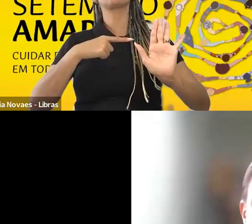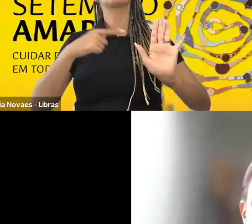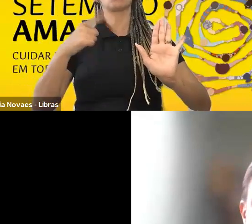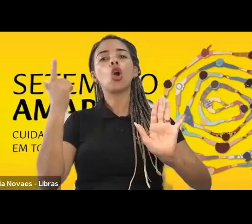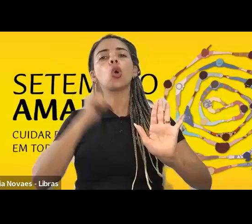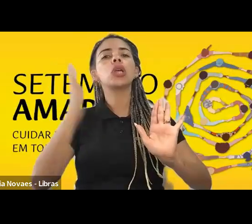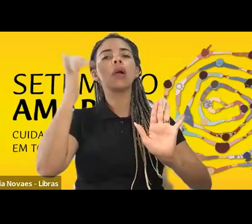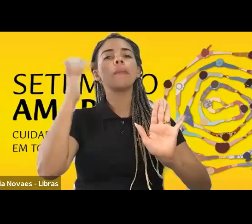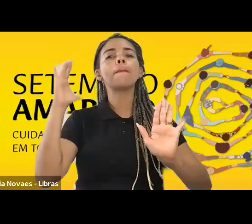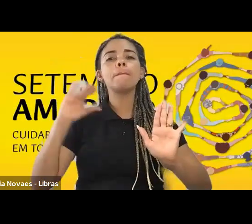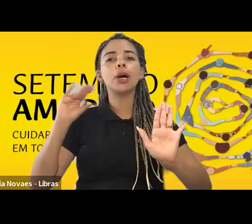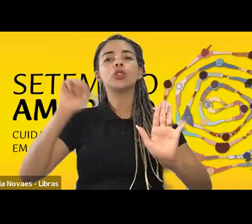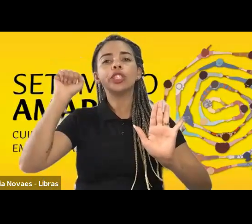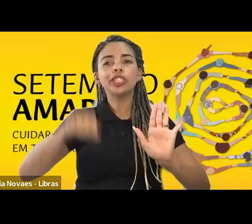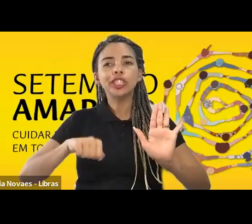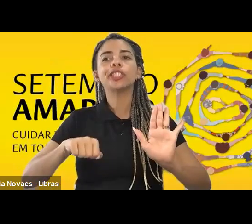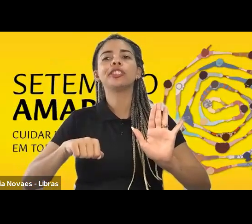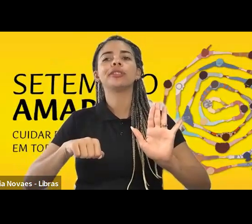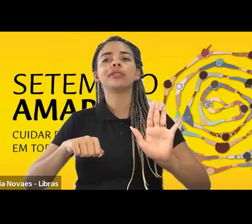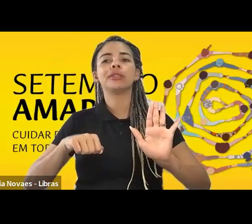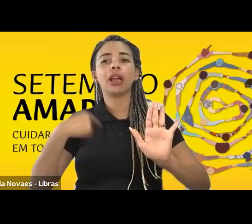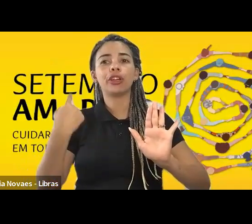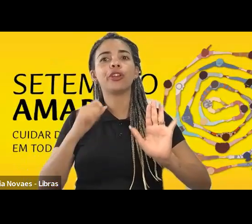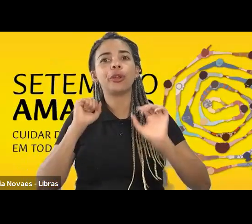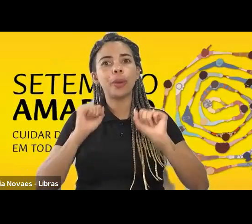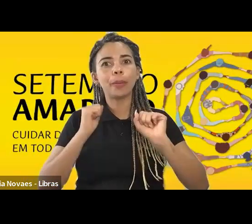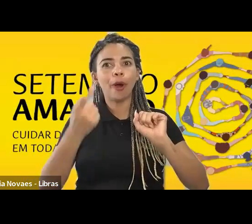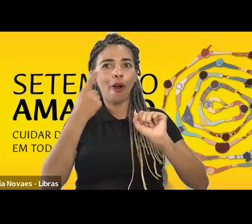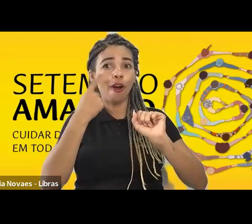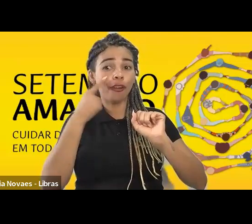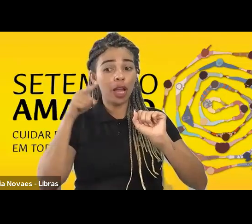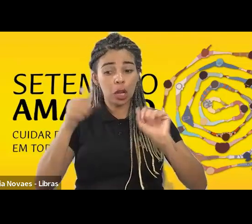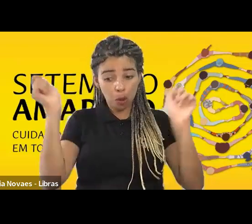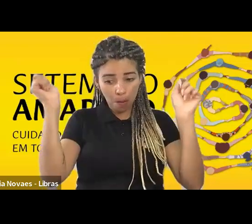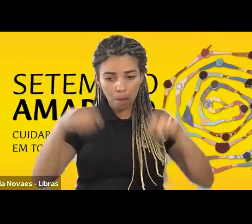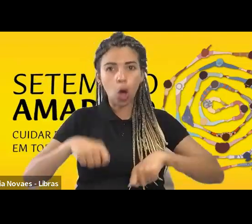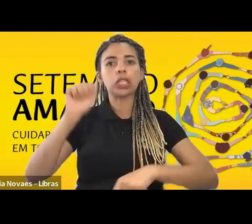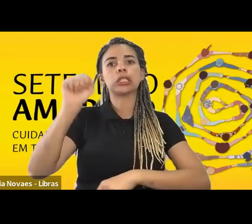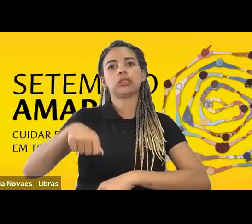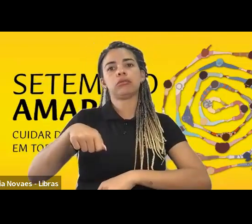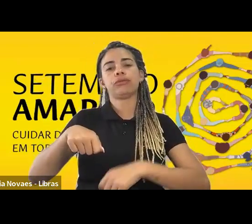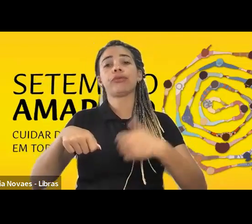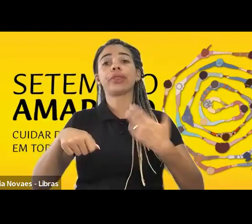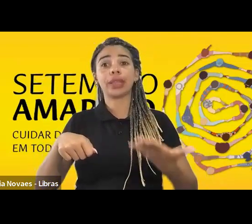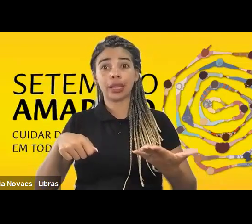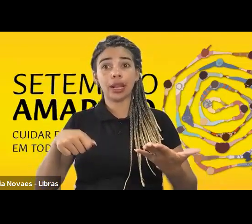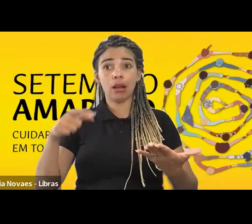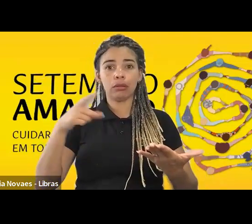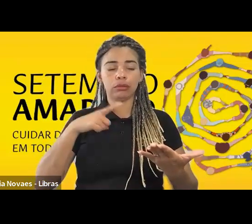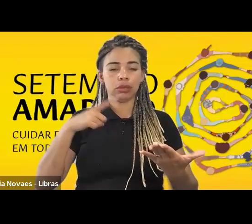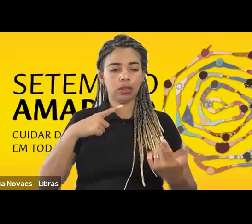de fato conferi-la em algum momento. Ele precisa demonstrar que ele é capaz. Então ele tem, por um lado,